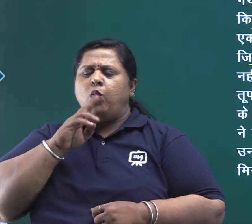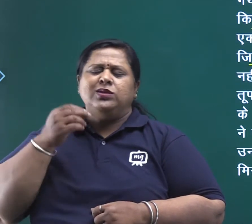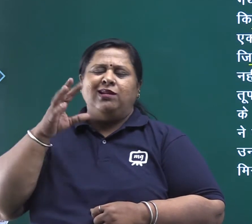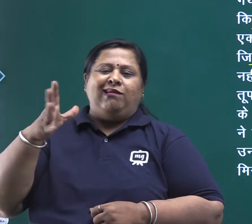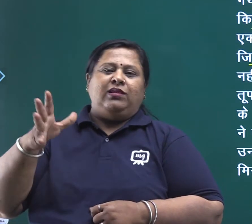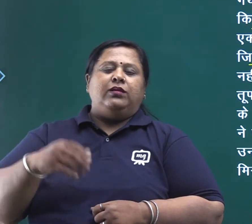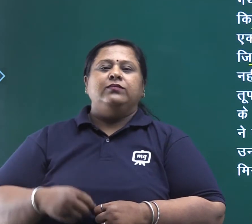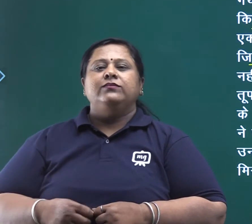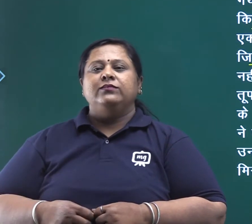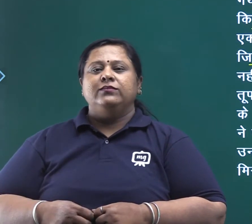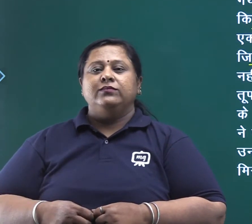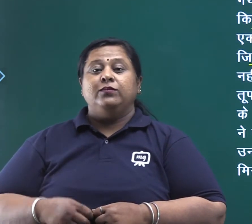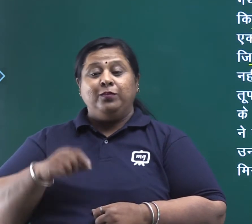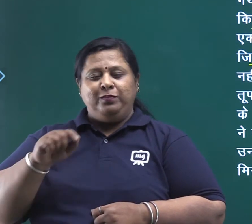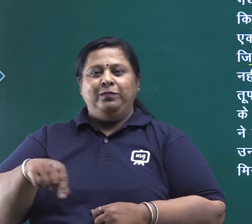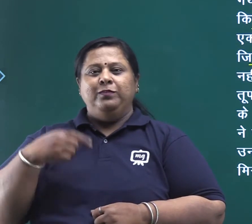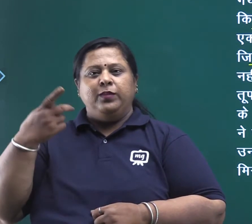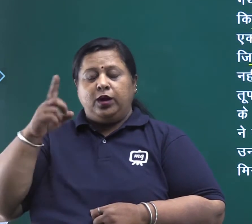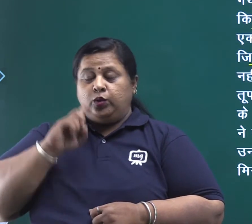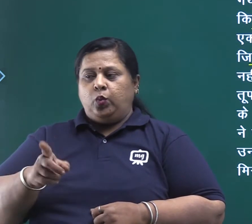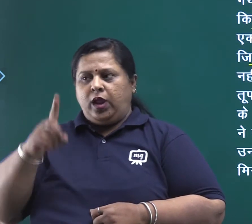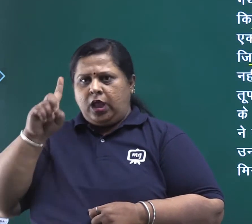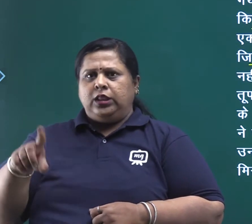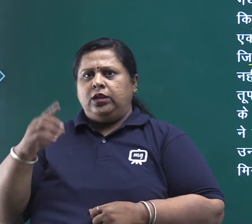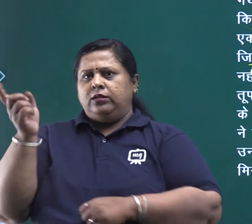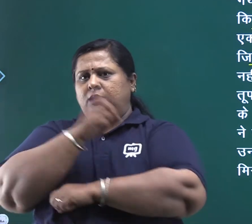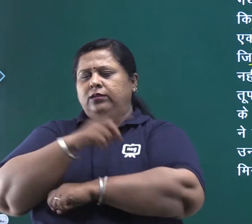नहीं थी, परंतु एक दिन